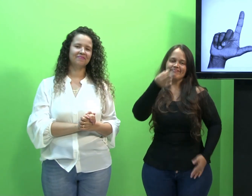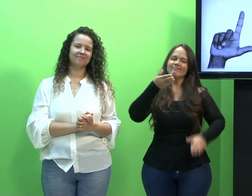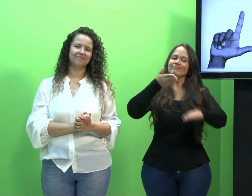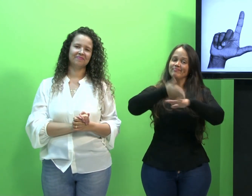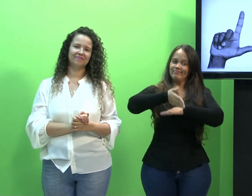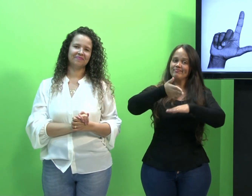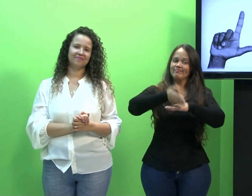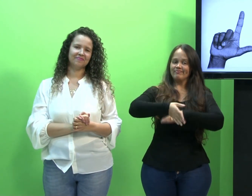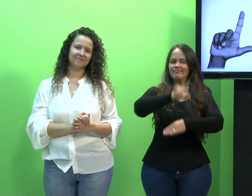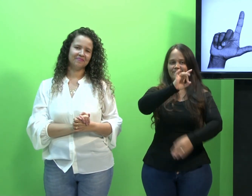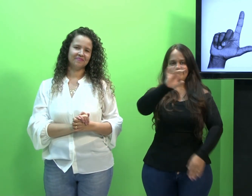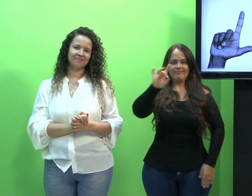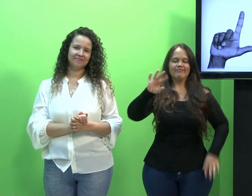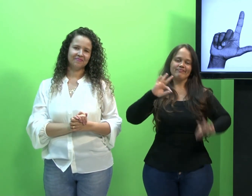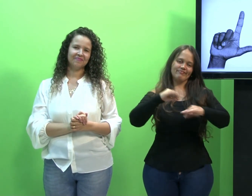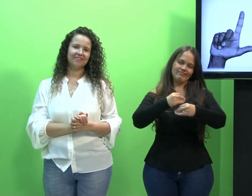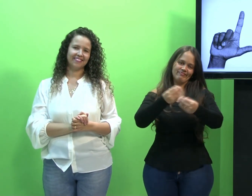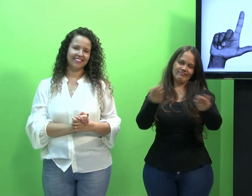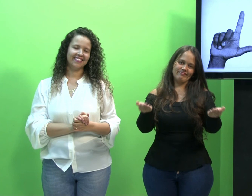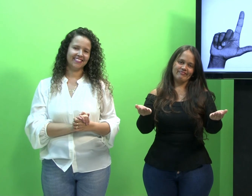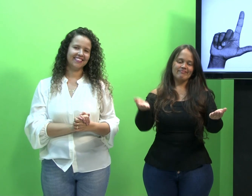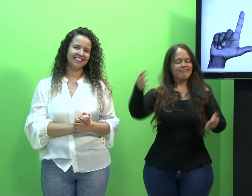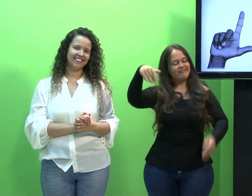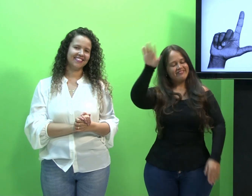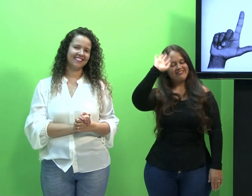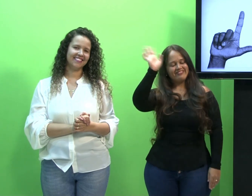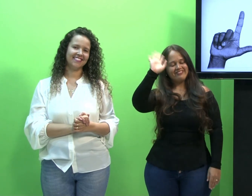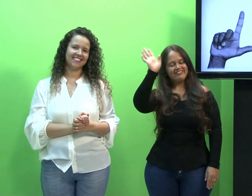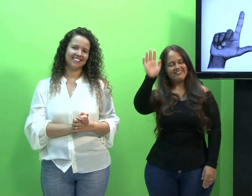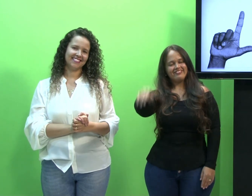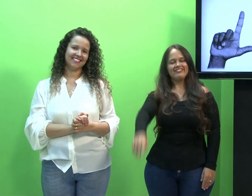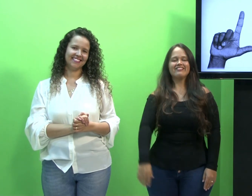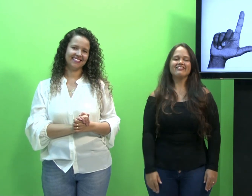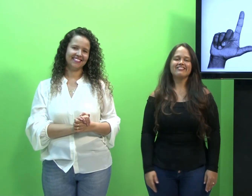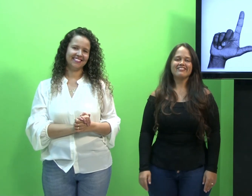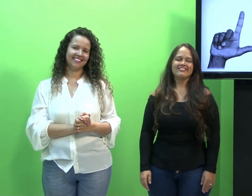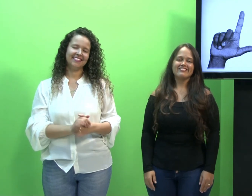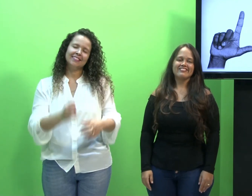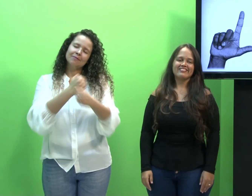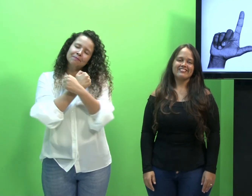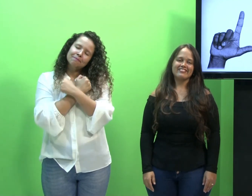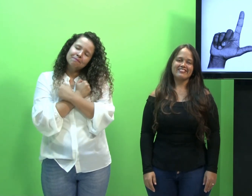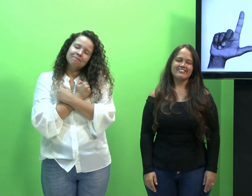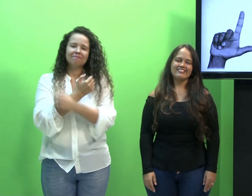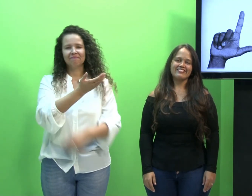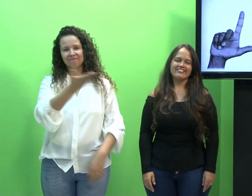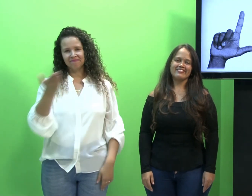participação de todos. Tchau! Um grande abraço. Tchau!